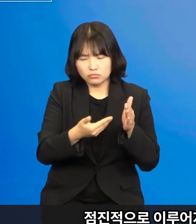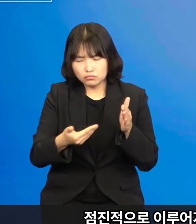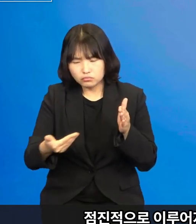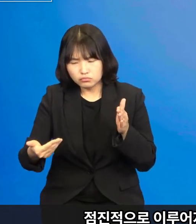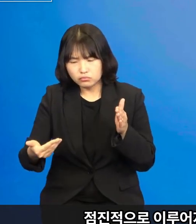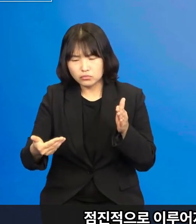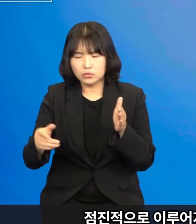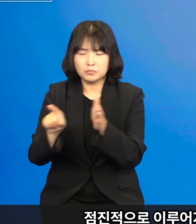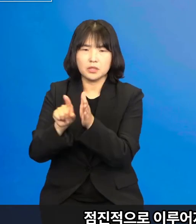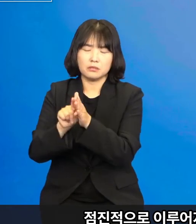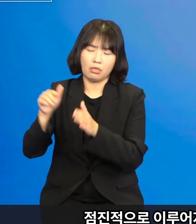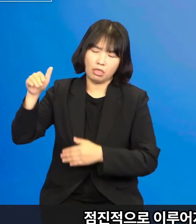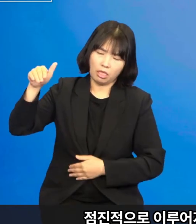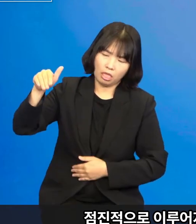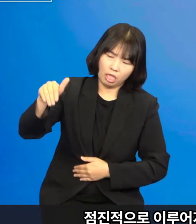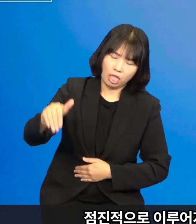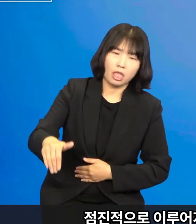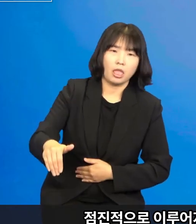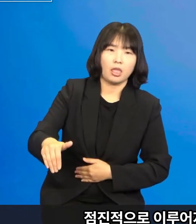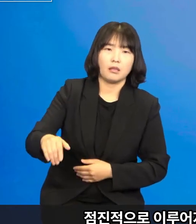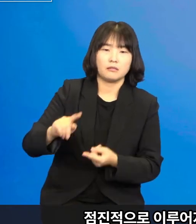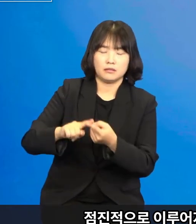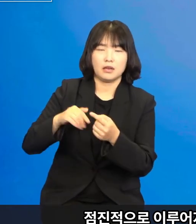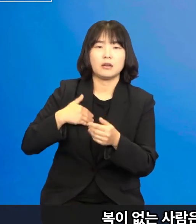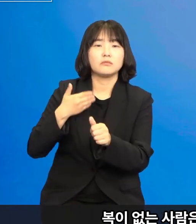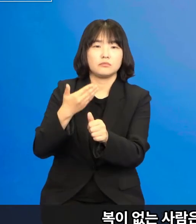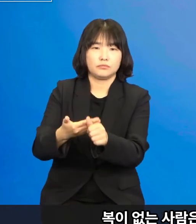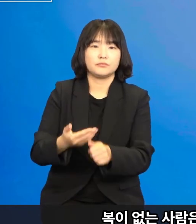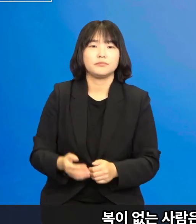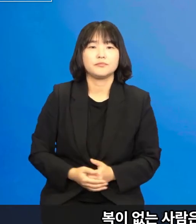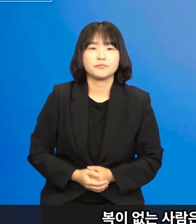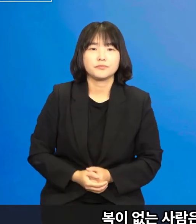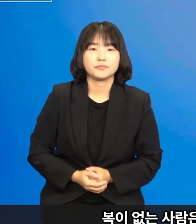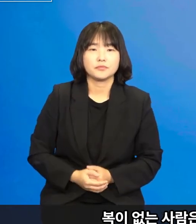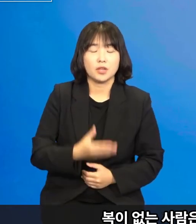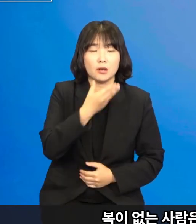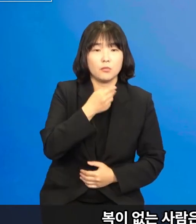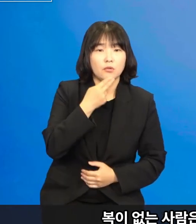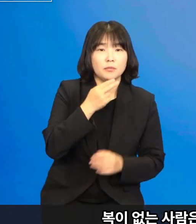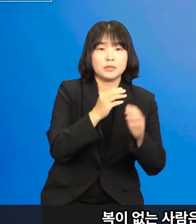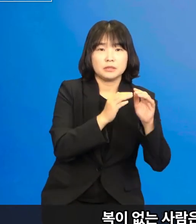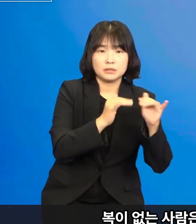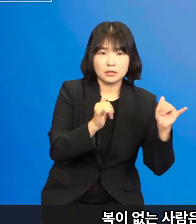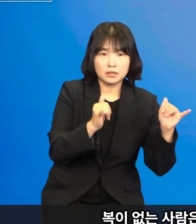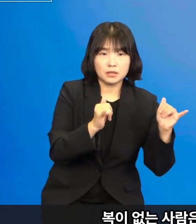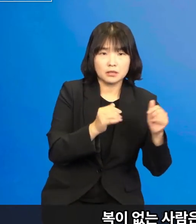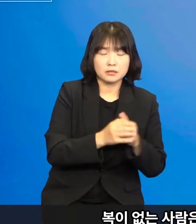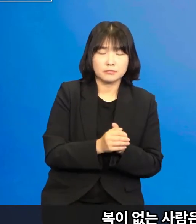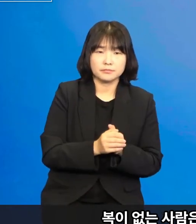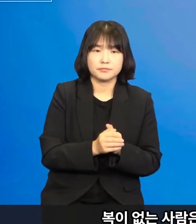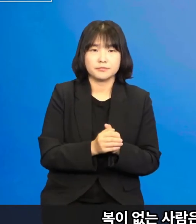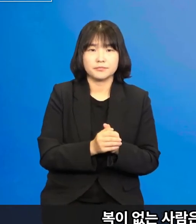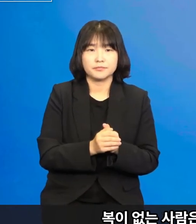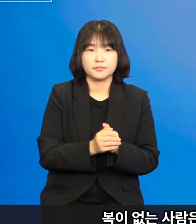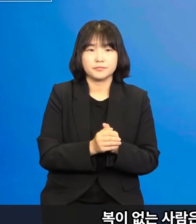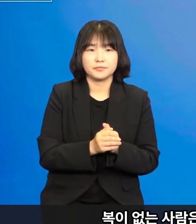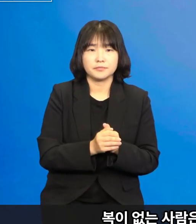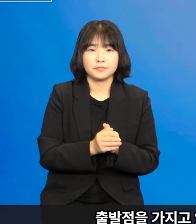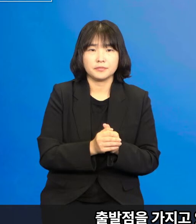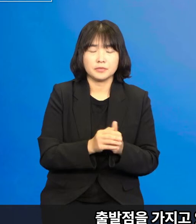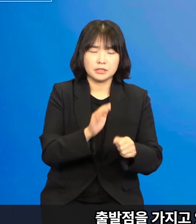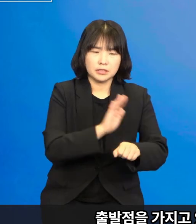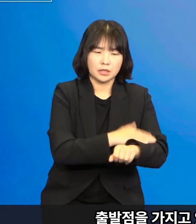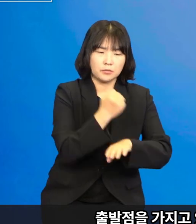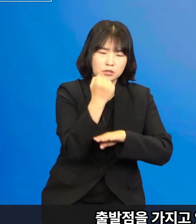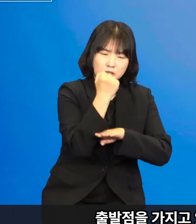점진적으로 이루어지는 것임을 경고하고 있어요. 그러니까 복이 없는 사람은 출발점, 잘못된